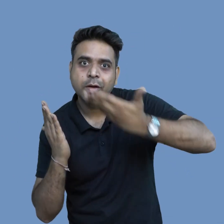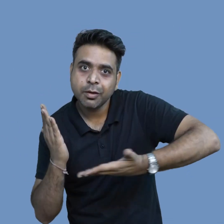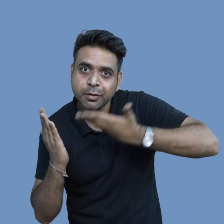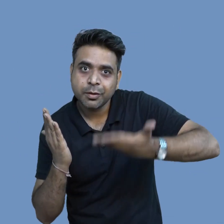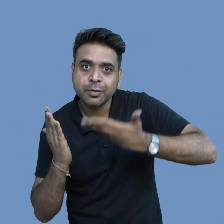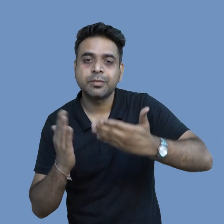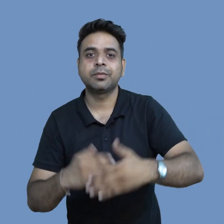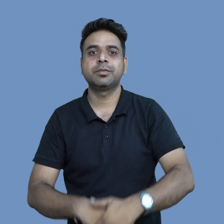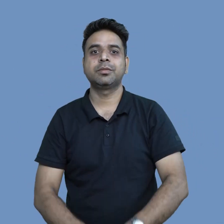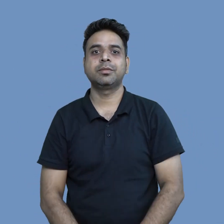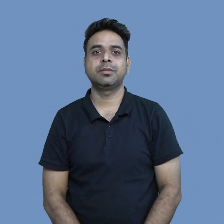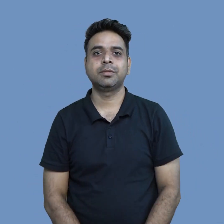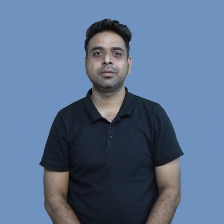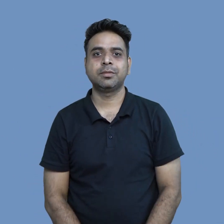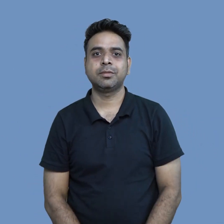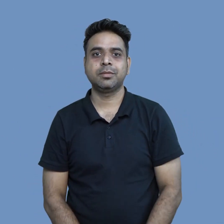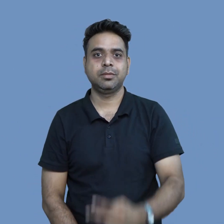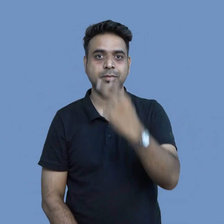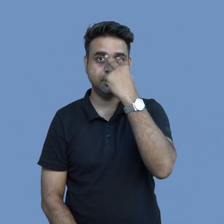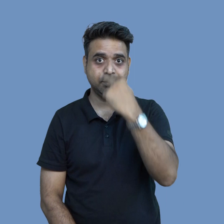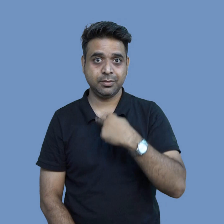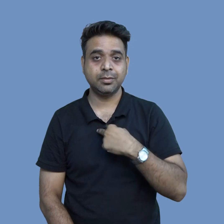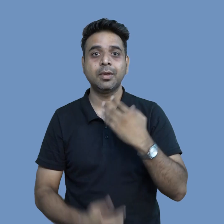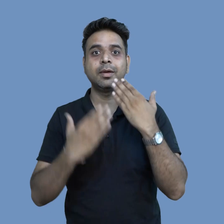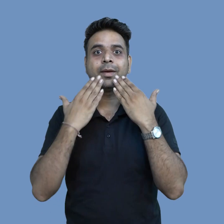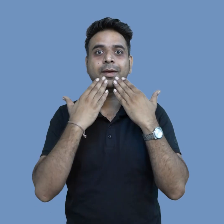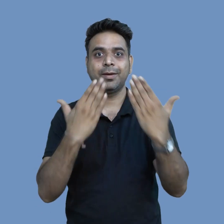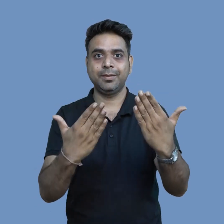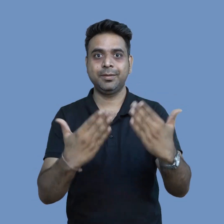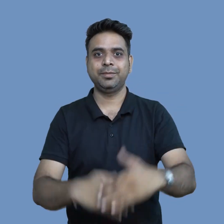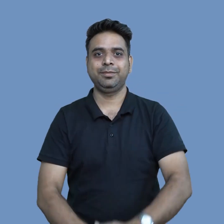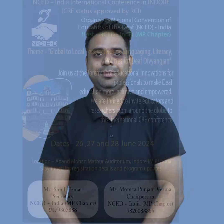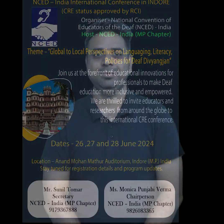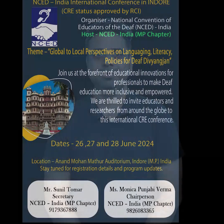प्रशिक्षण की नई पद्धतियों को सीखें। तो आप सभी का बहुत स्वागत है। धन्यवाद।